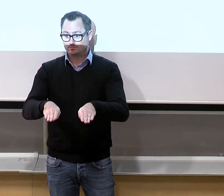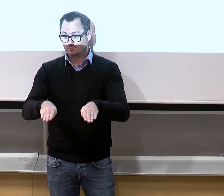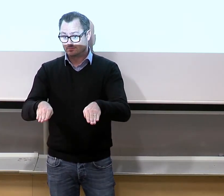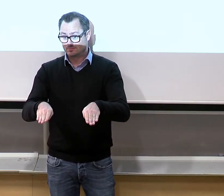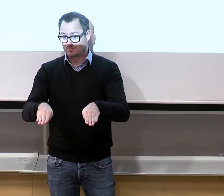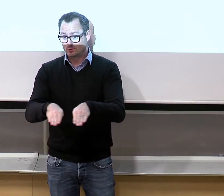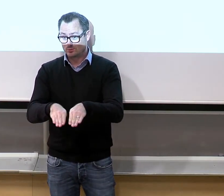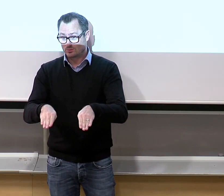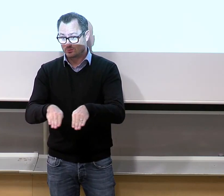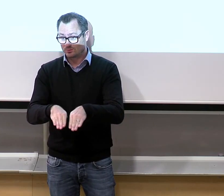Och det andra är